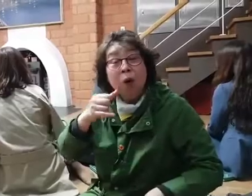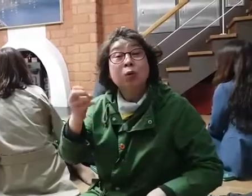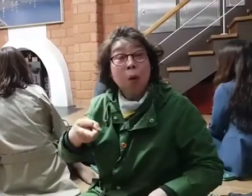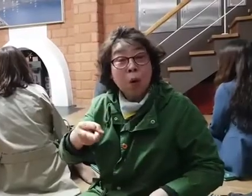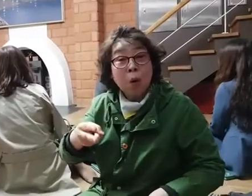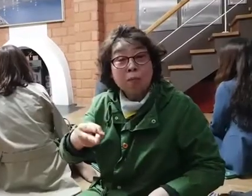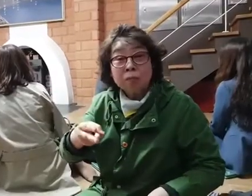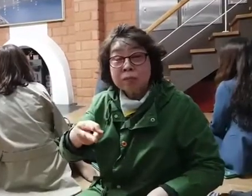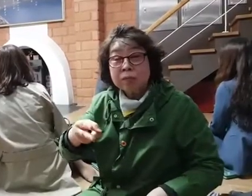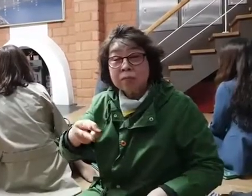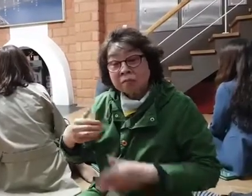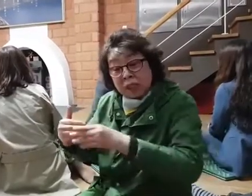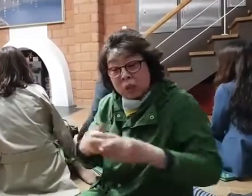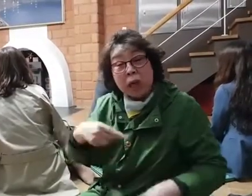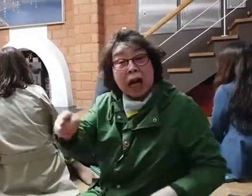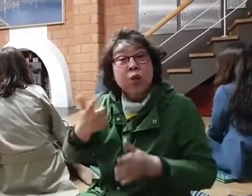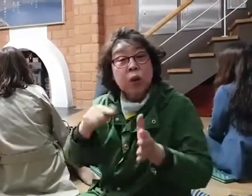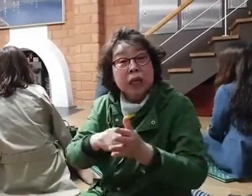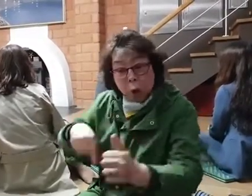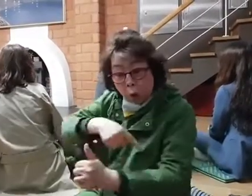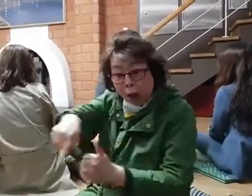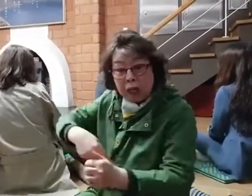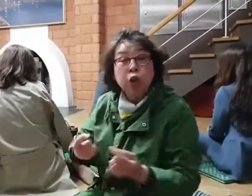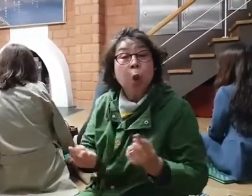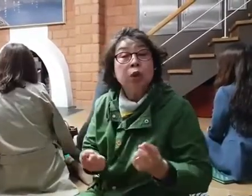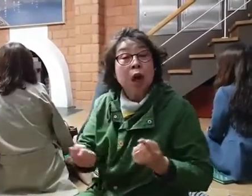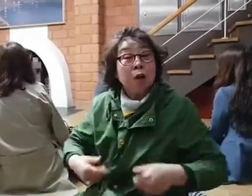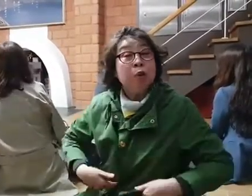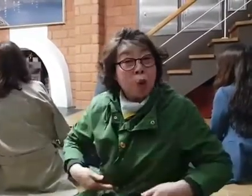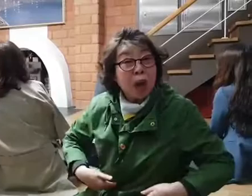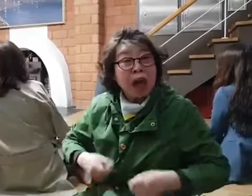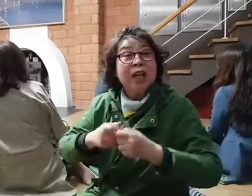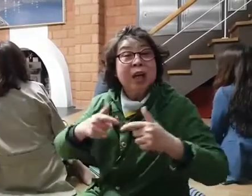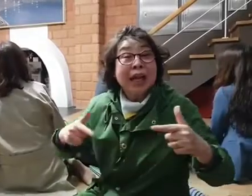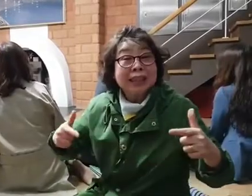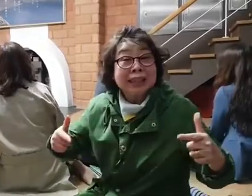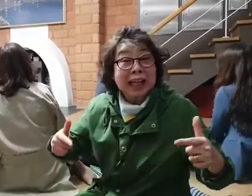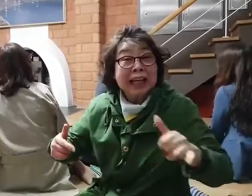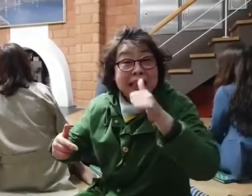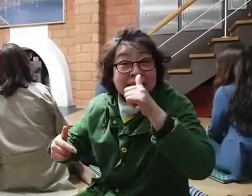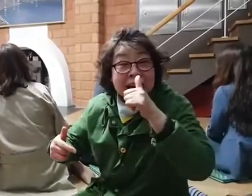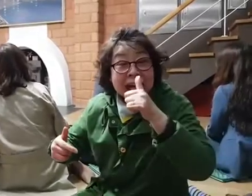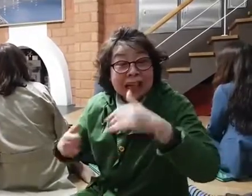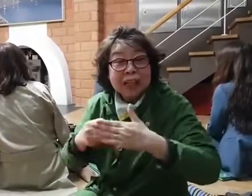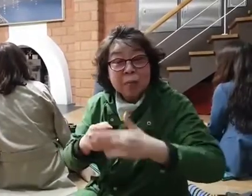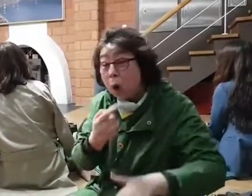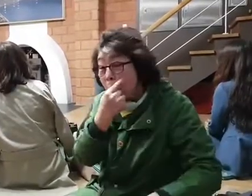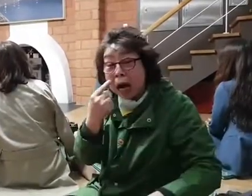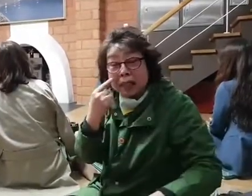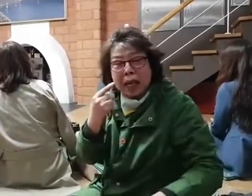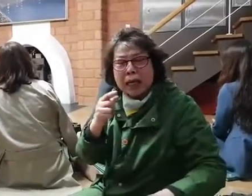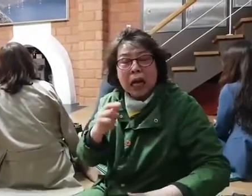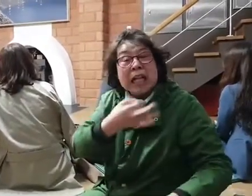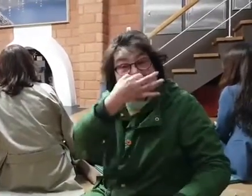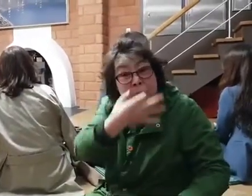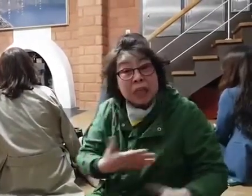이거 끌고 가기 위해서 뭐 환경도 조절해야 되고 여러 가지 이런 게 있어서 그런 거를 하기 힘든 일을 했던